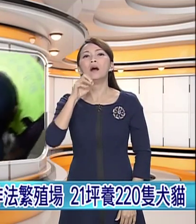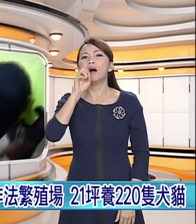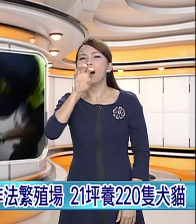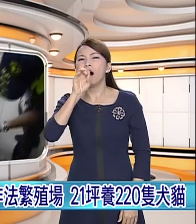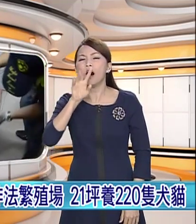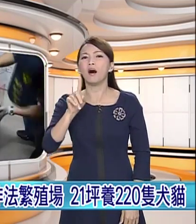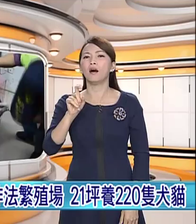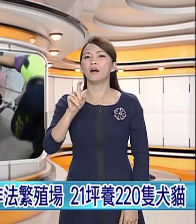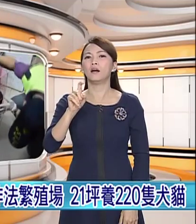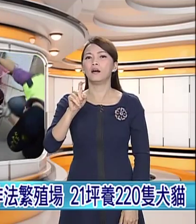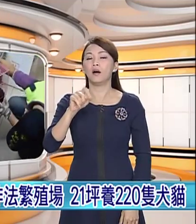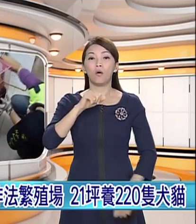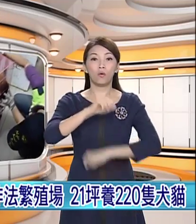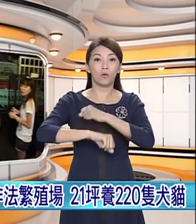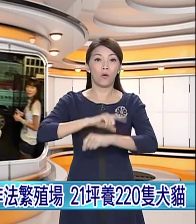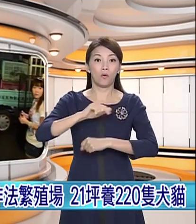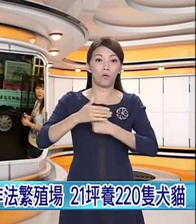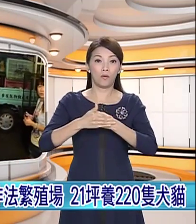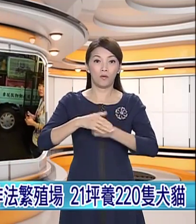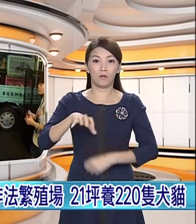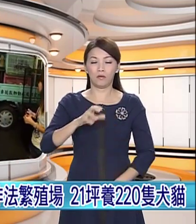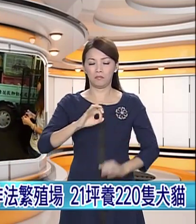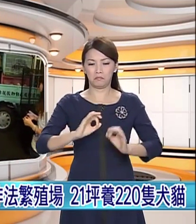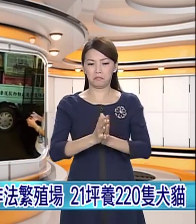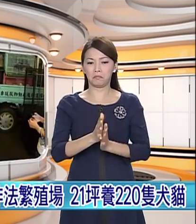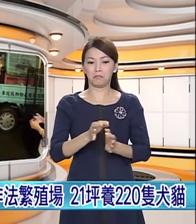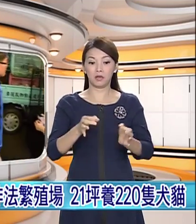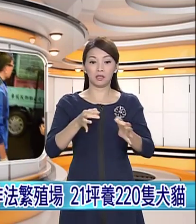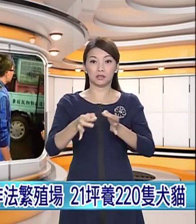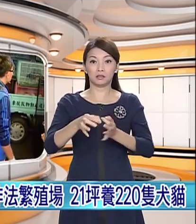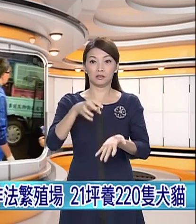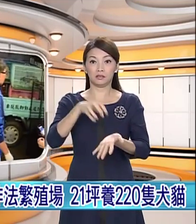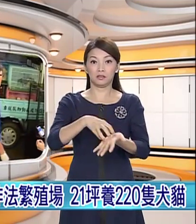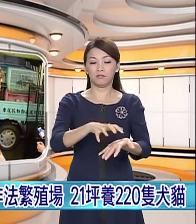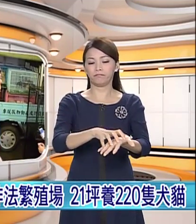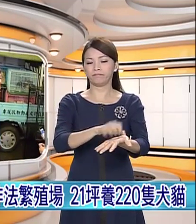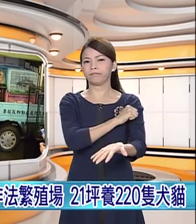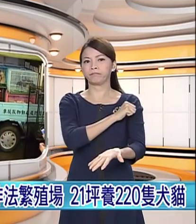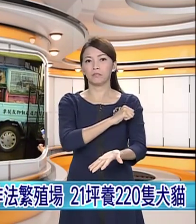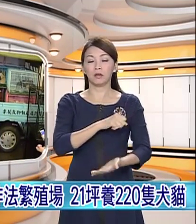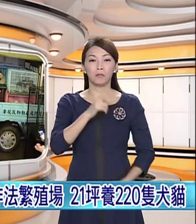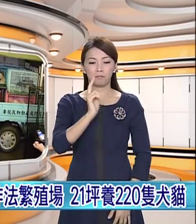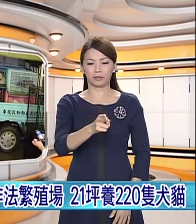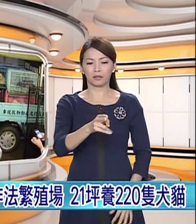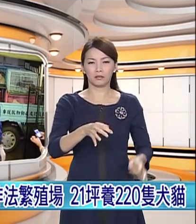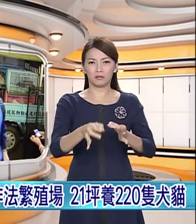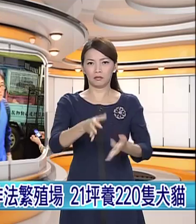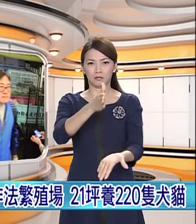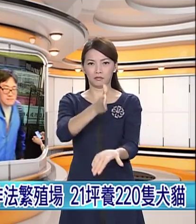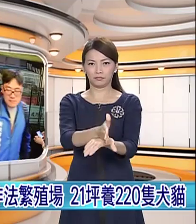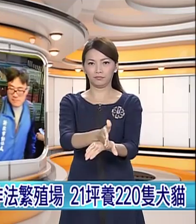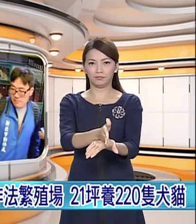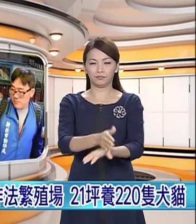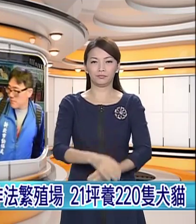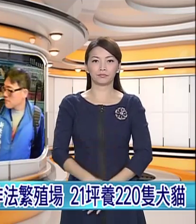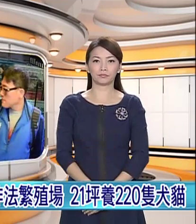都遭到割除，动保处是当场撤销了营业许可证，勒令停业。